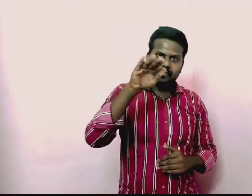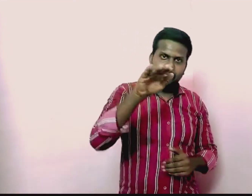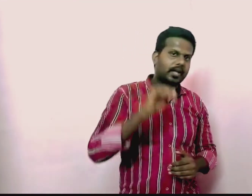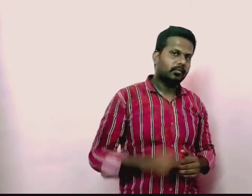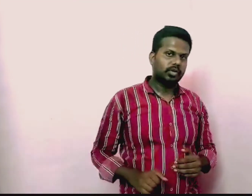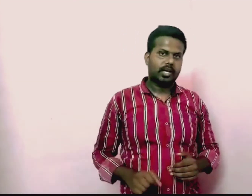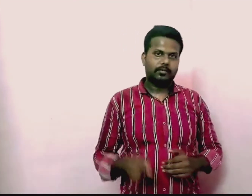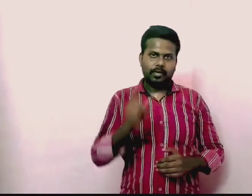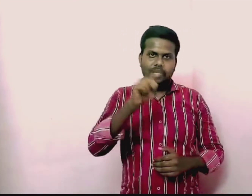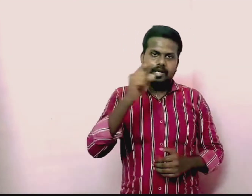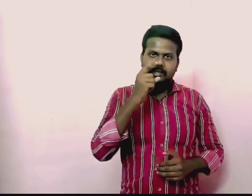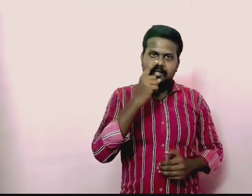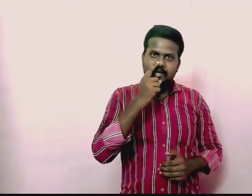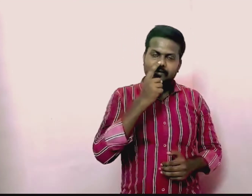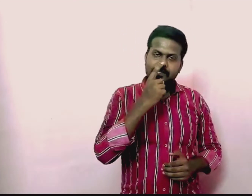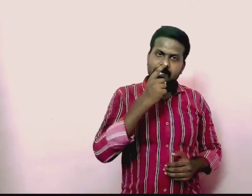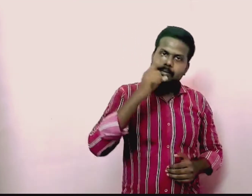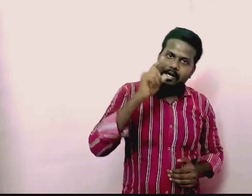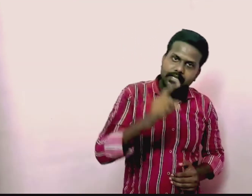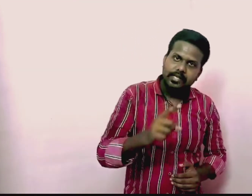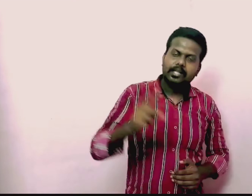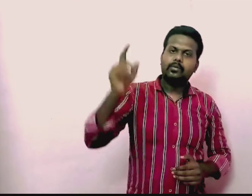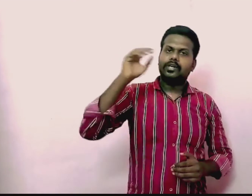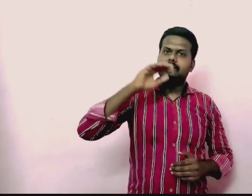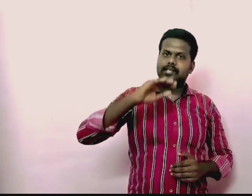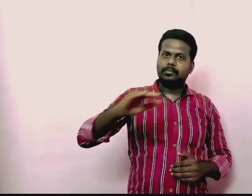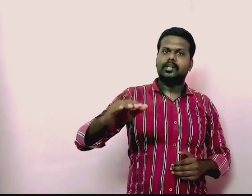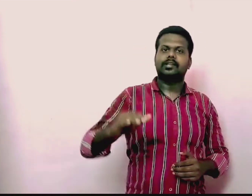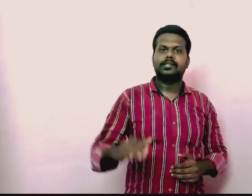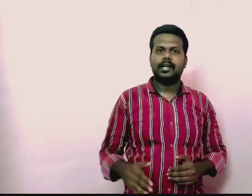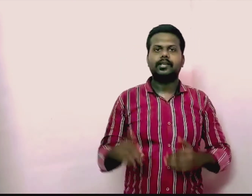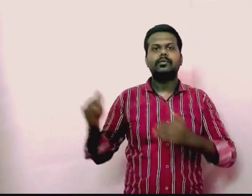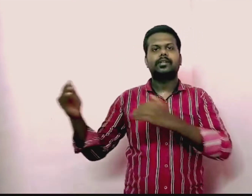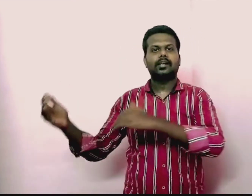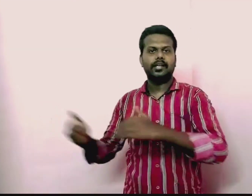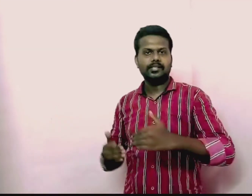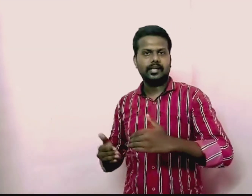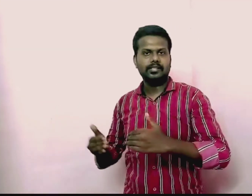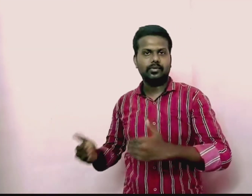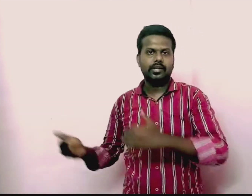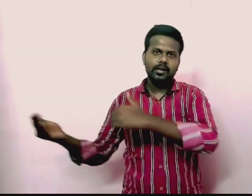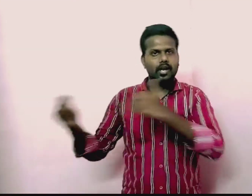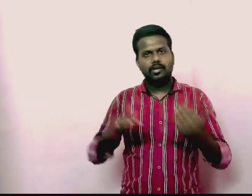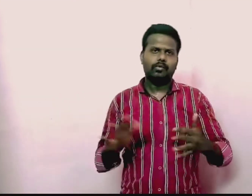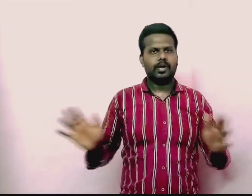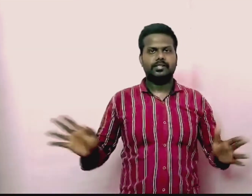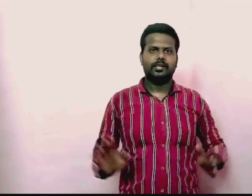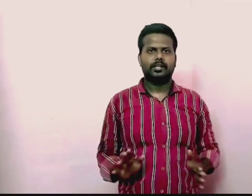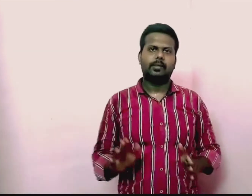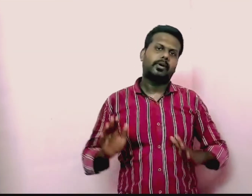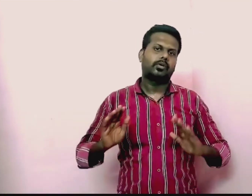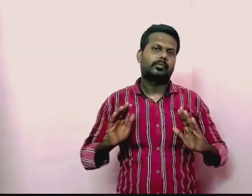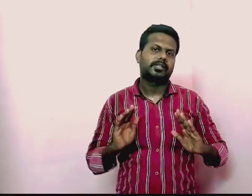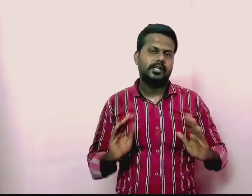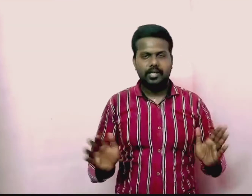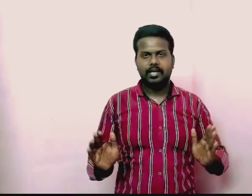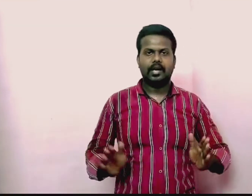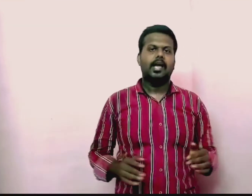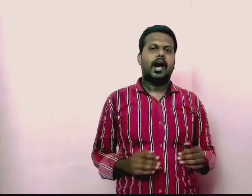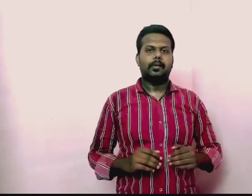அவன் பயமுறுத்த ஆரம்பிப்பான். இதுக்கு நீ 75,000 ரூபாய் கட்டினாதான் உனக்கு இந்த ஸ்லம் கிளியரன்ஸ் கிடைக்கும், இந்த கிளியரன்ஸ் கிடைச்ச உடனே நீ உன் பார்சல் எடுத்துக்கலாம்ப்பா, உனக்கு பிரச்சனையே இல்லை